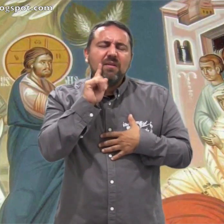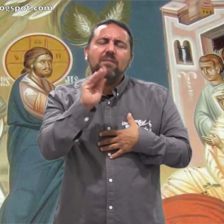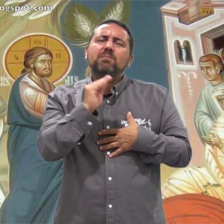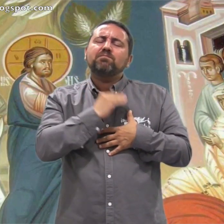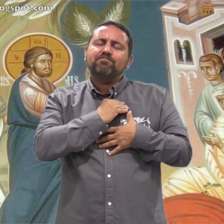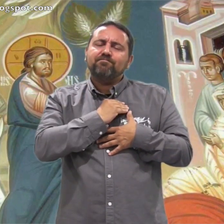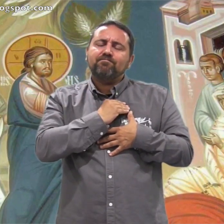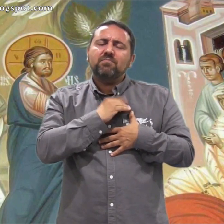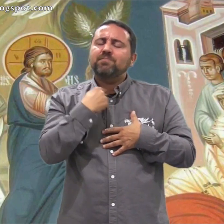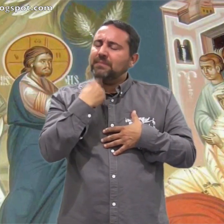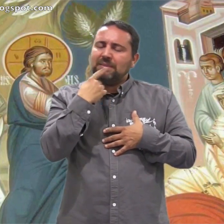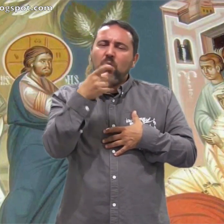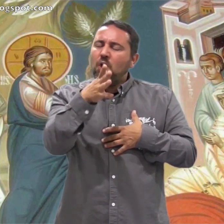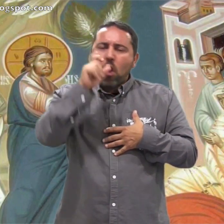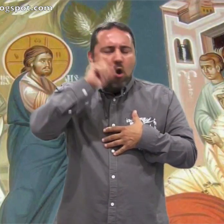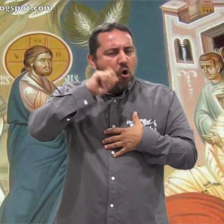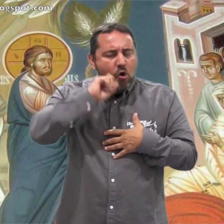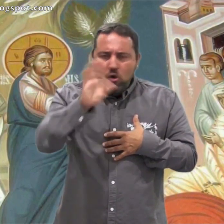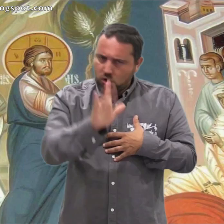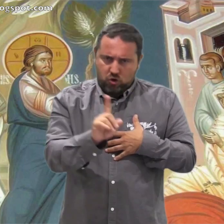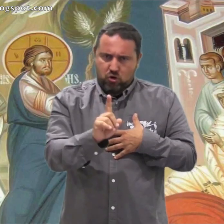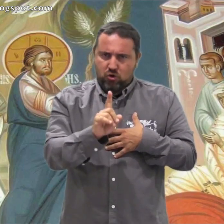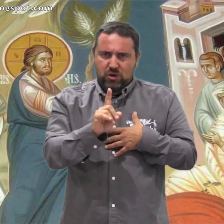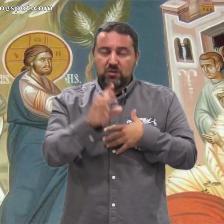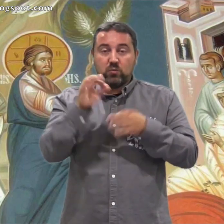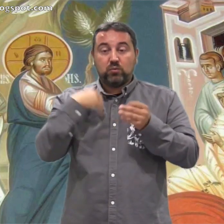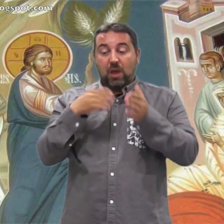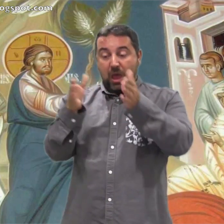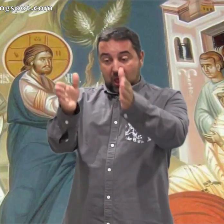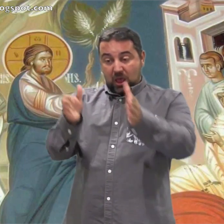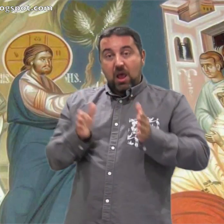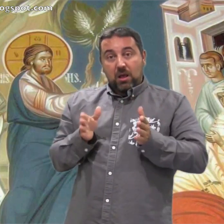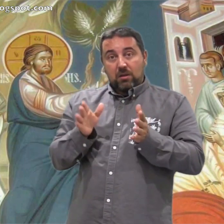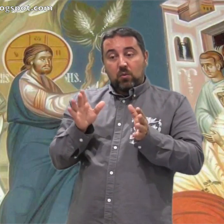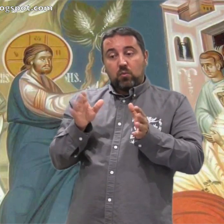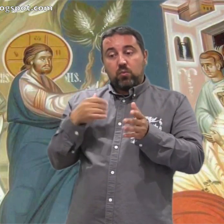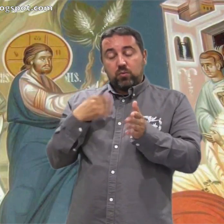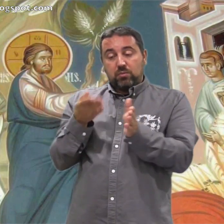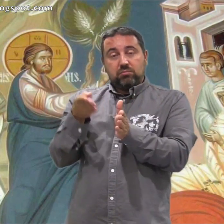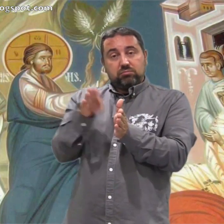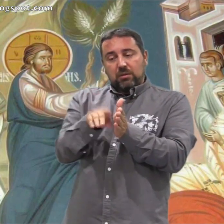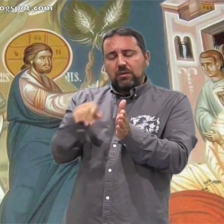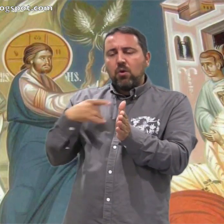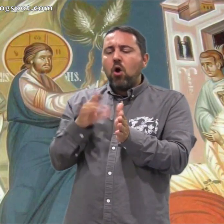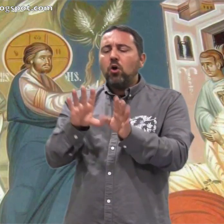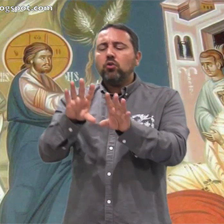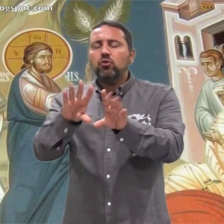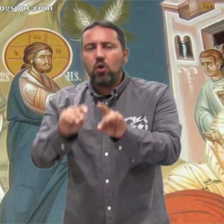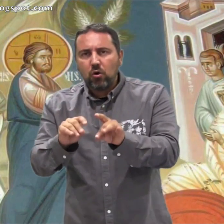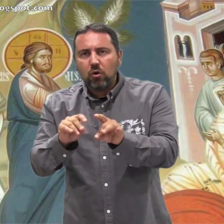Al verla, el Señor se compadeció de ella y le dijo: "No llores". Y acercándose al ataúd,